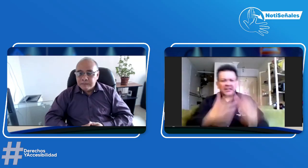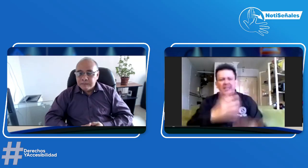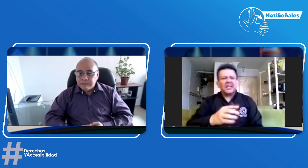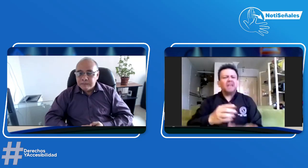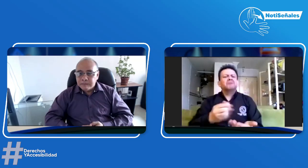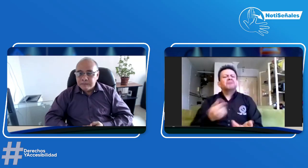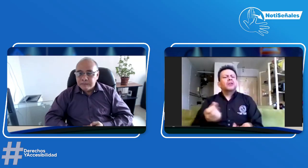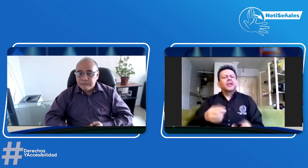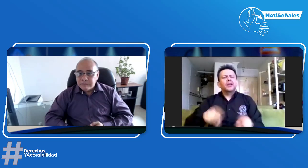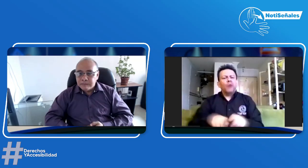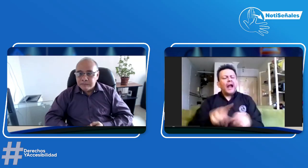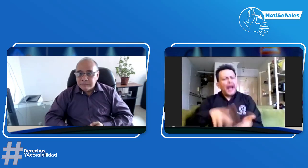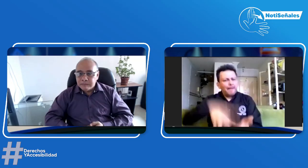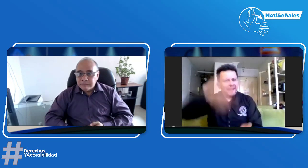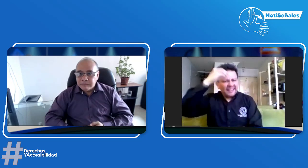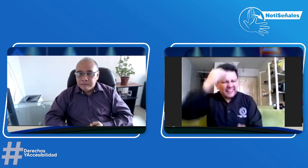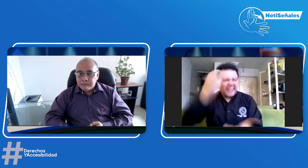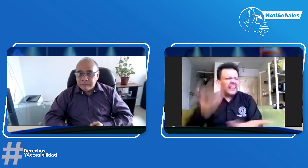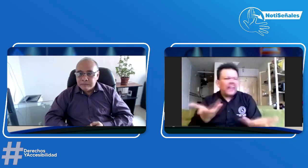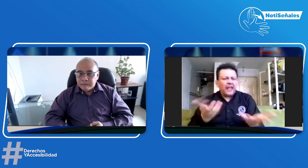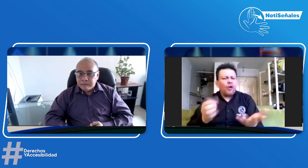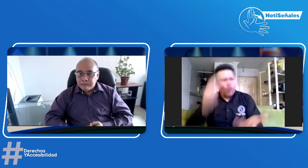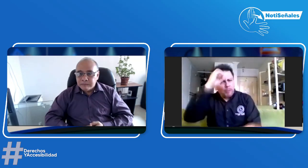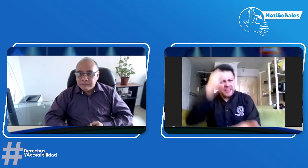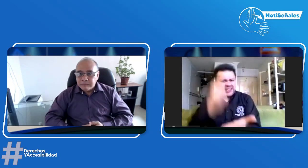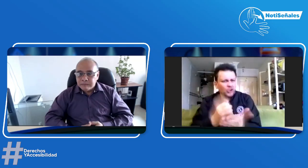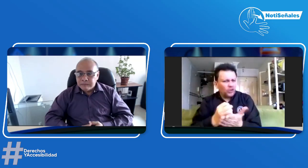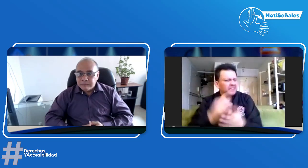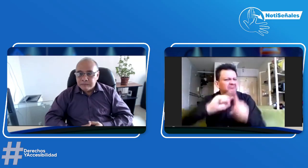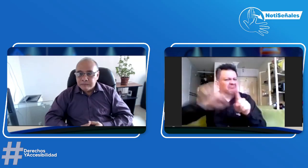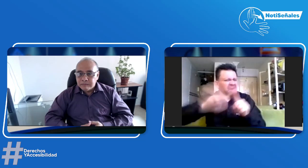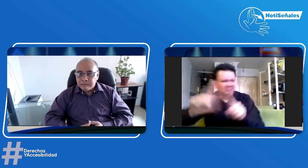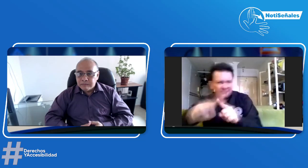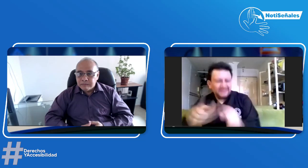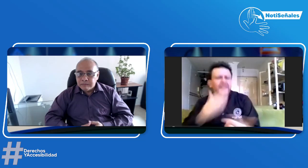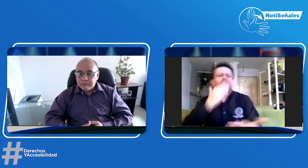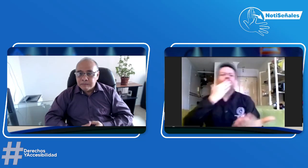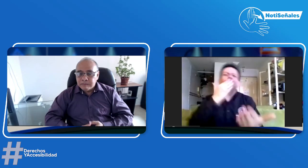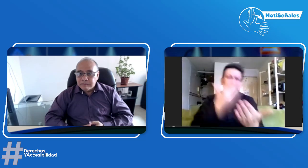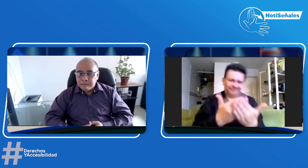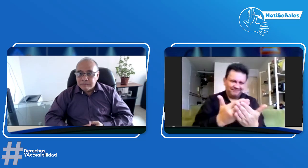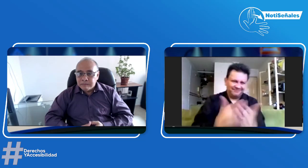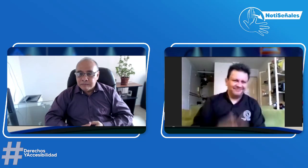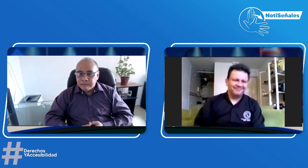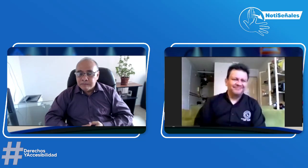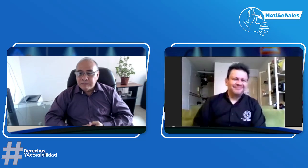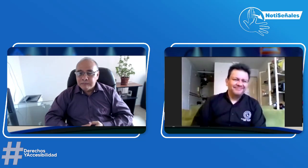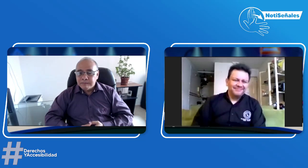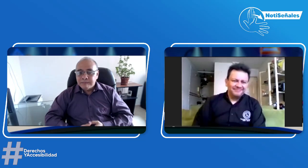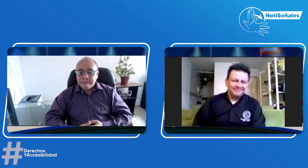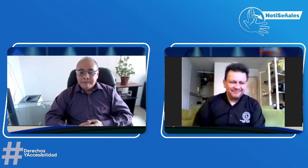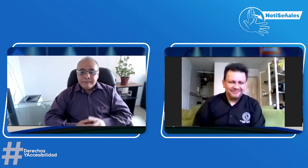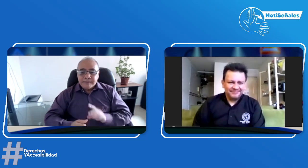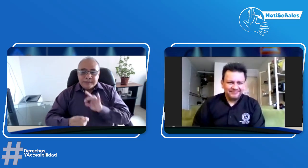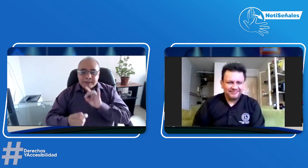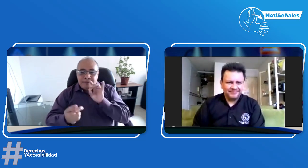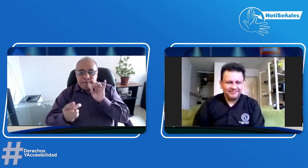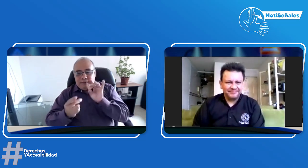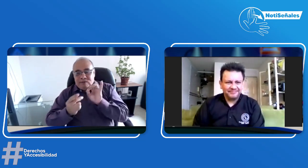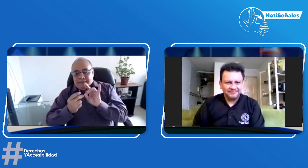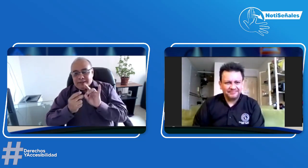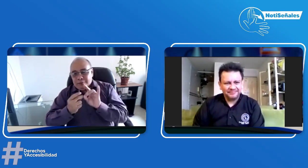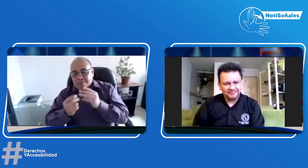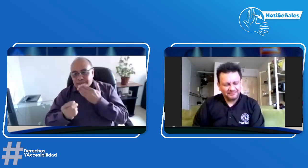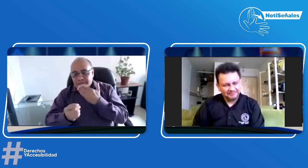espacio para poder compartir y aprender sobre todo y pues ver las diferentes opiniones. Muchísimas